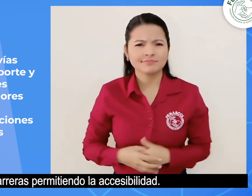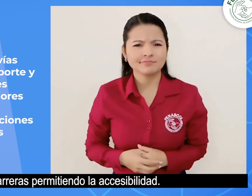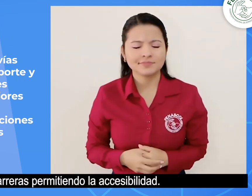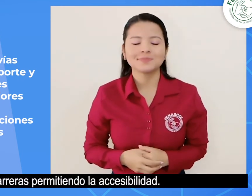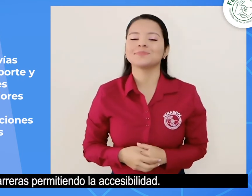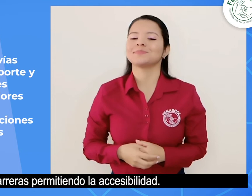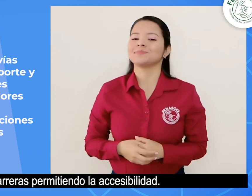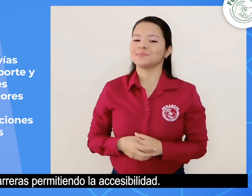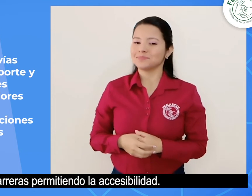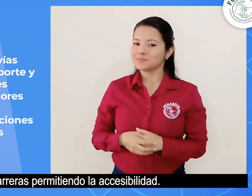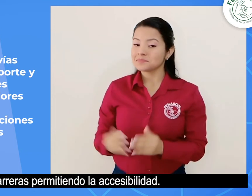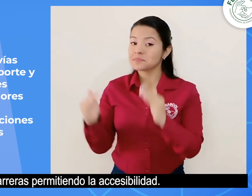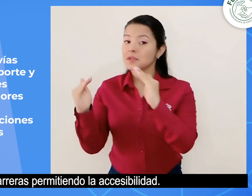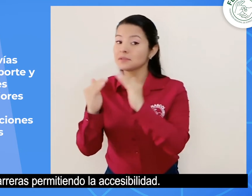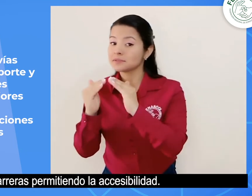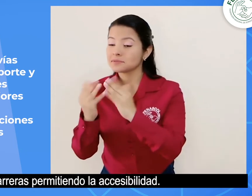permitiendo la accesibilidad.